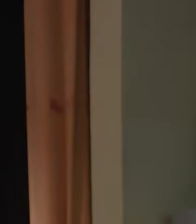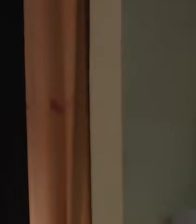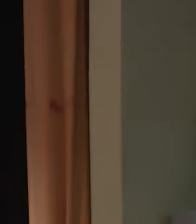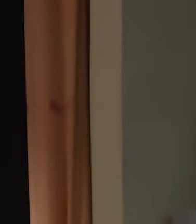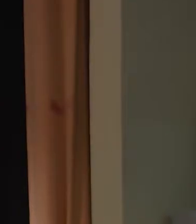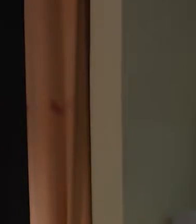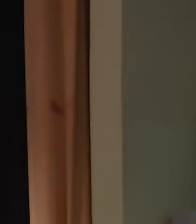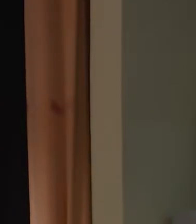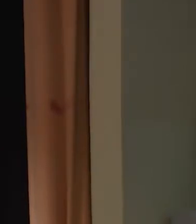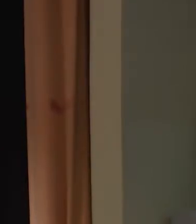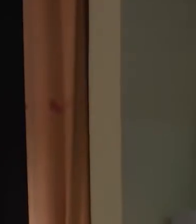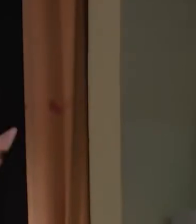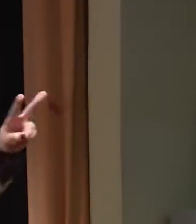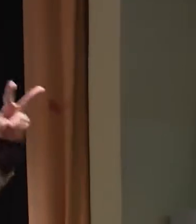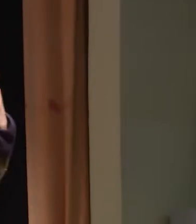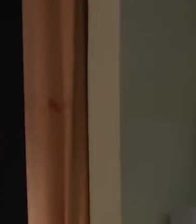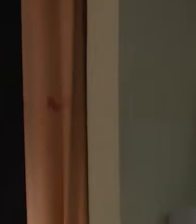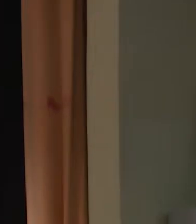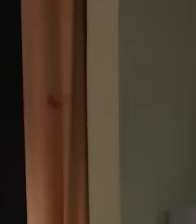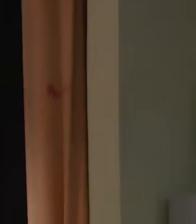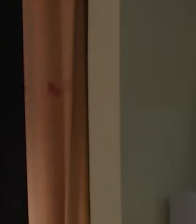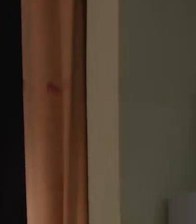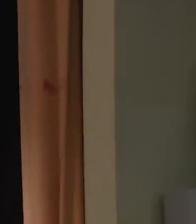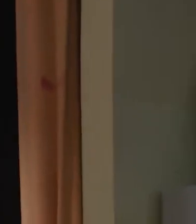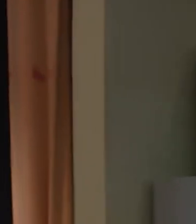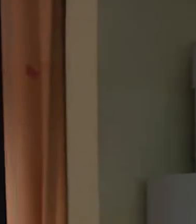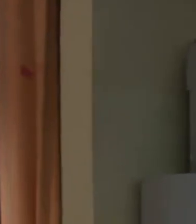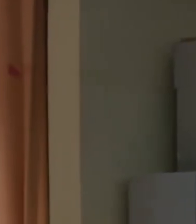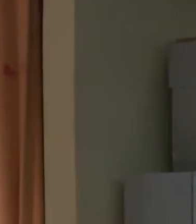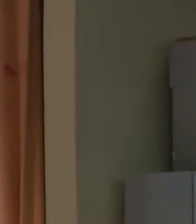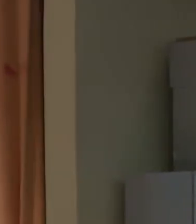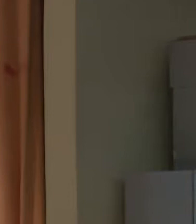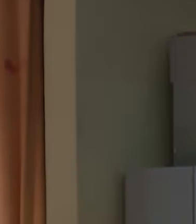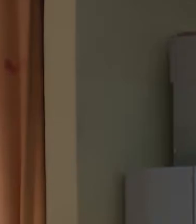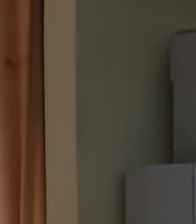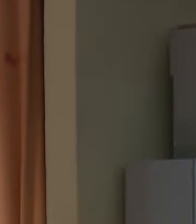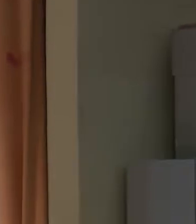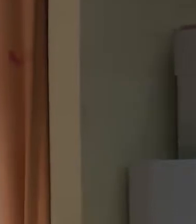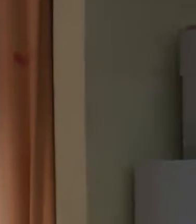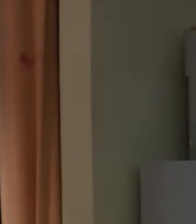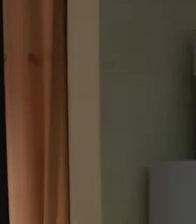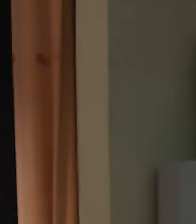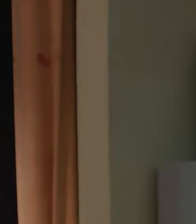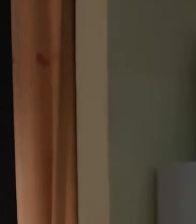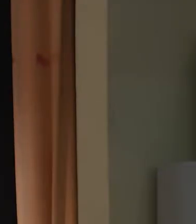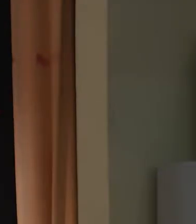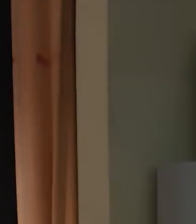de verdade, né, aos meus alunos que estão aqui presentes, que vieram me prestigiar, vieram assistir minha apresentação. Muito obrigado a todos, vocês são os amores. Vocês sabem, né, que eu amo